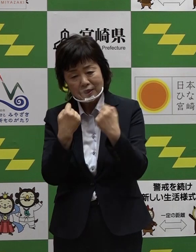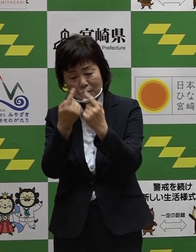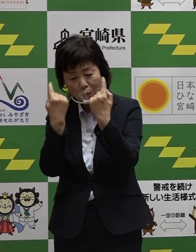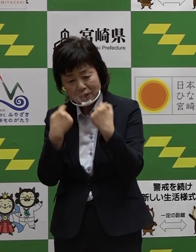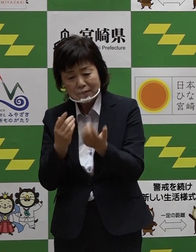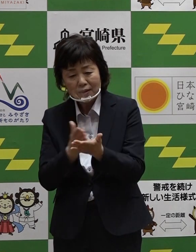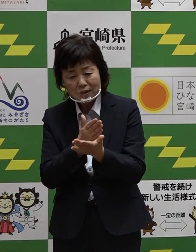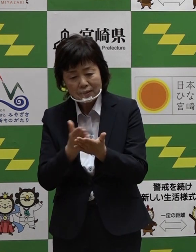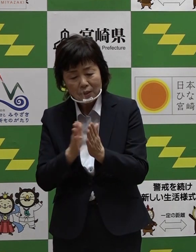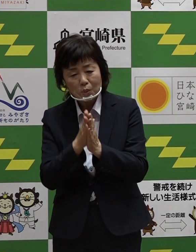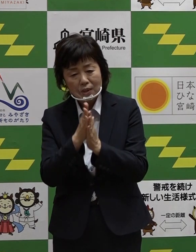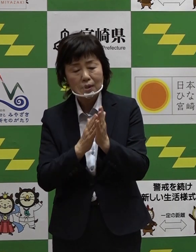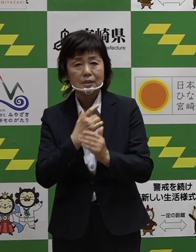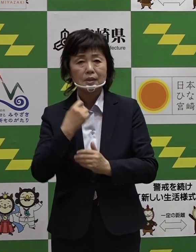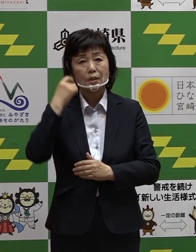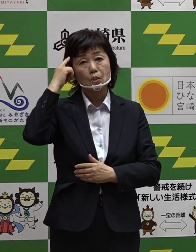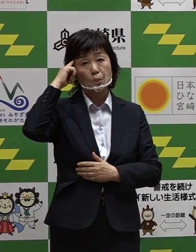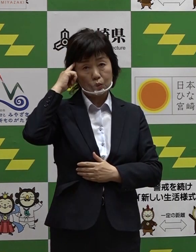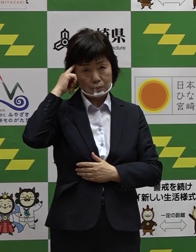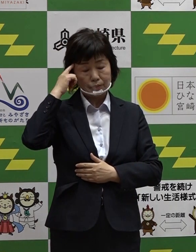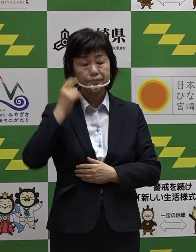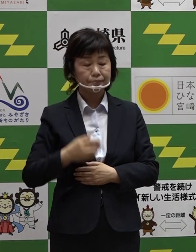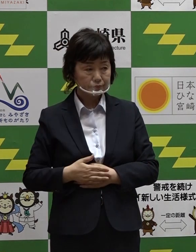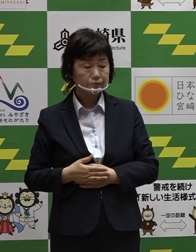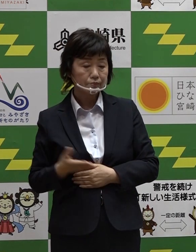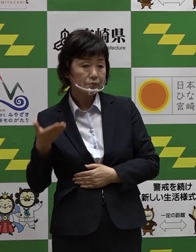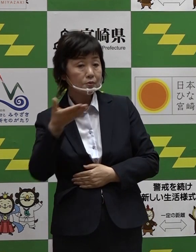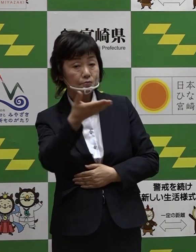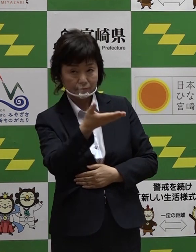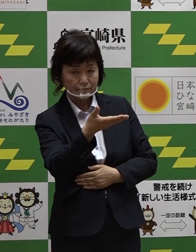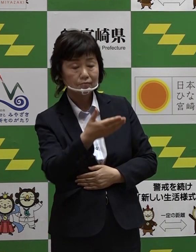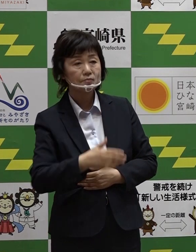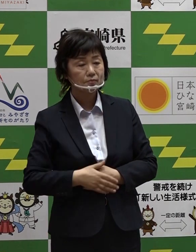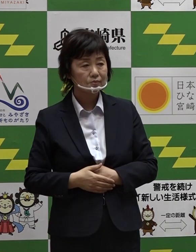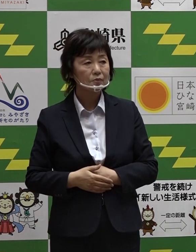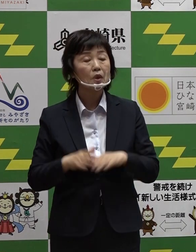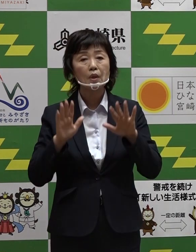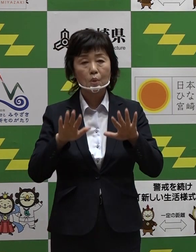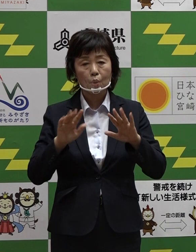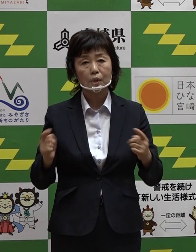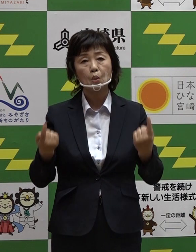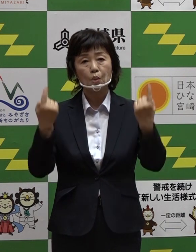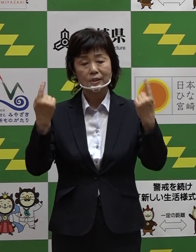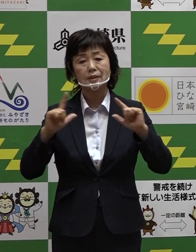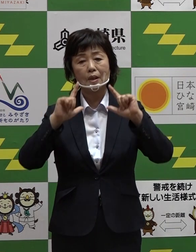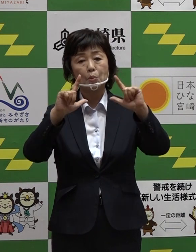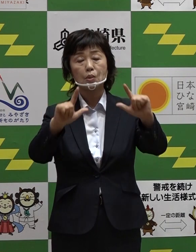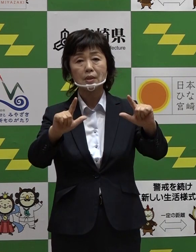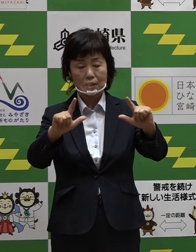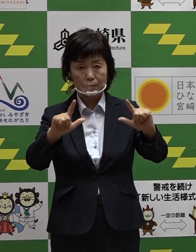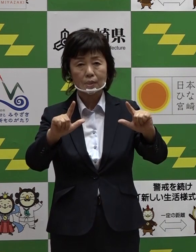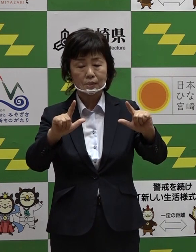。 と、今回同時に発表されたその応援キャンペーン、接種割